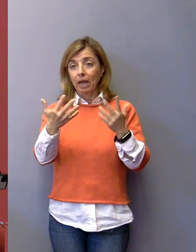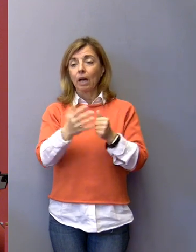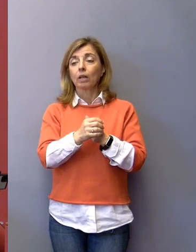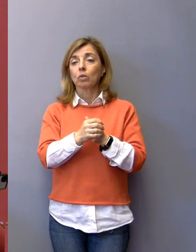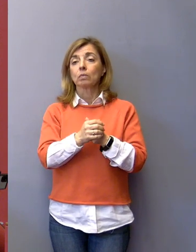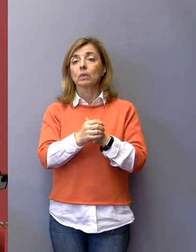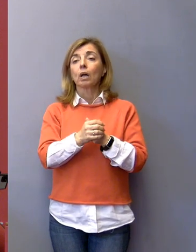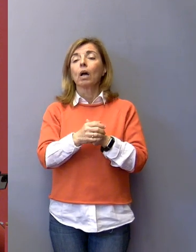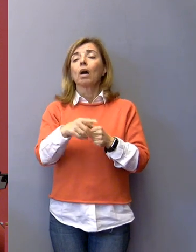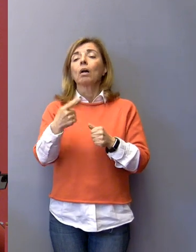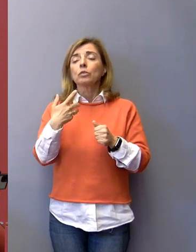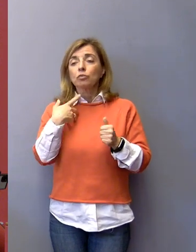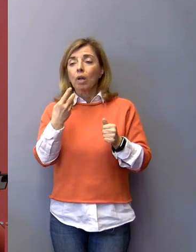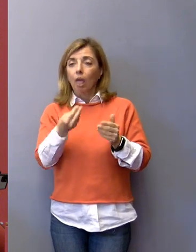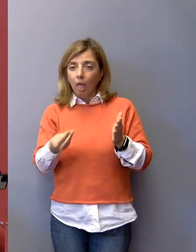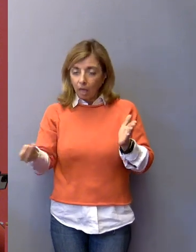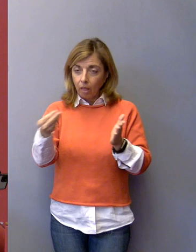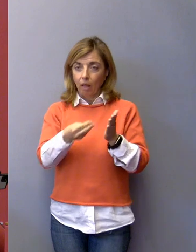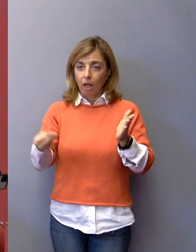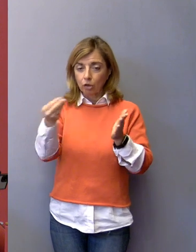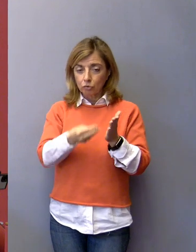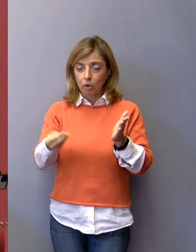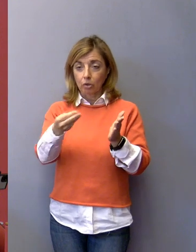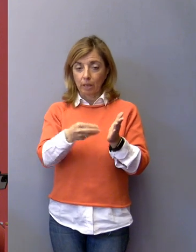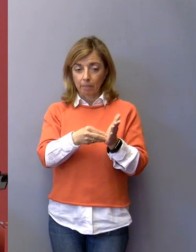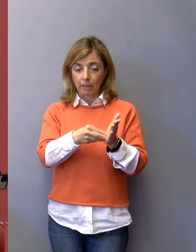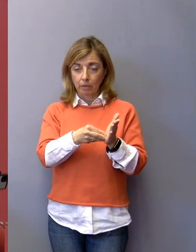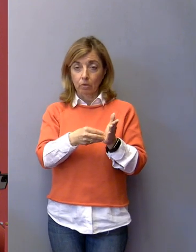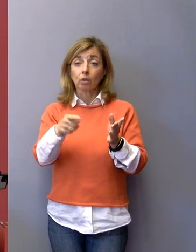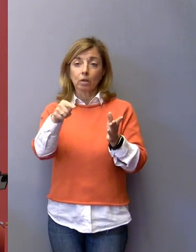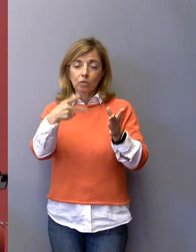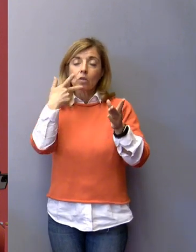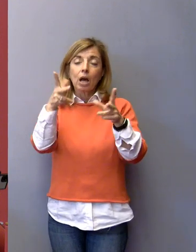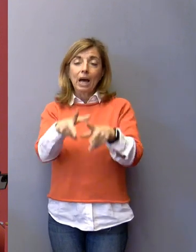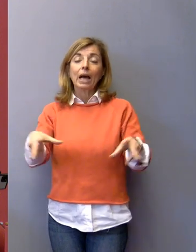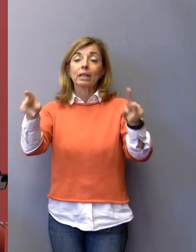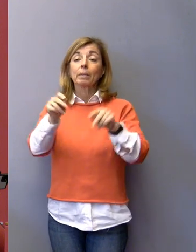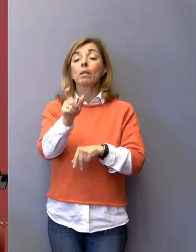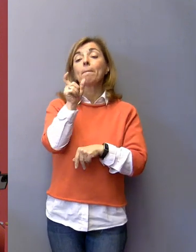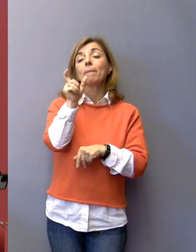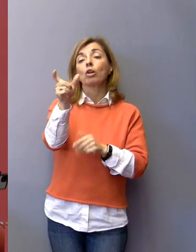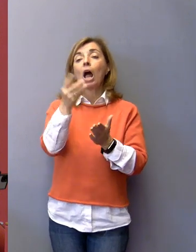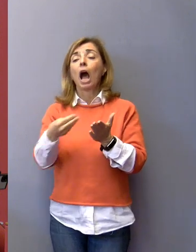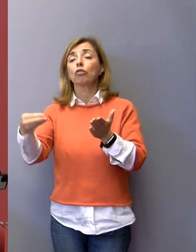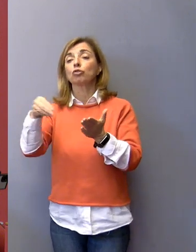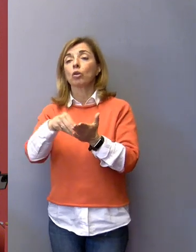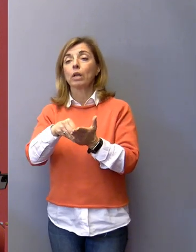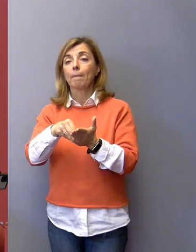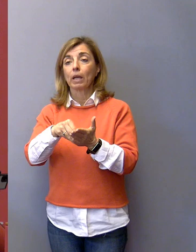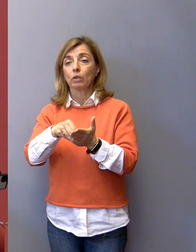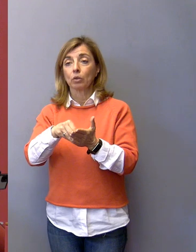ed è lì che cade la situazione e voglio ripetere aggiornamento e non variante come in realtà è